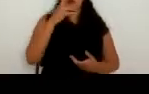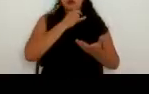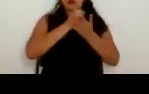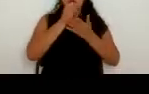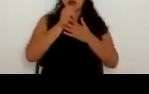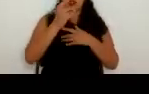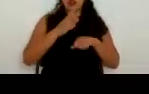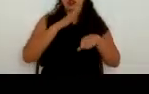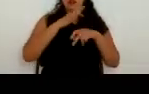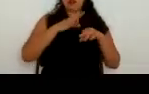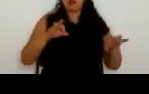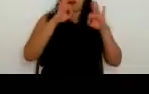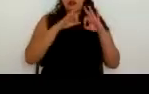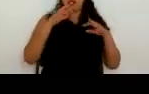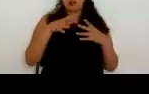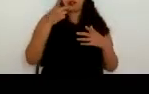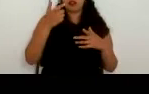principal corredor económico